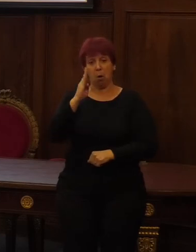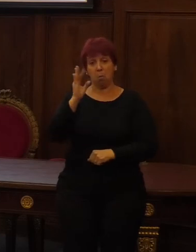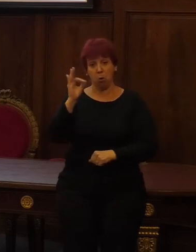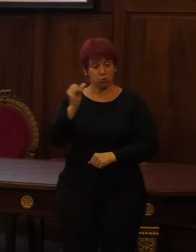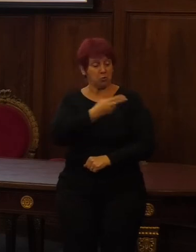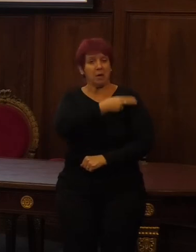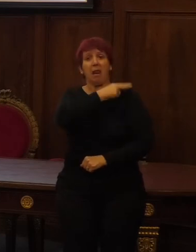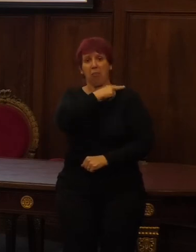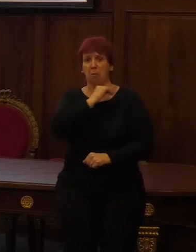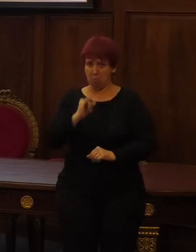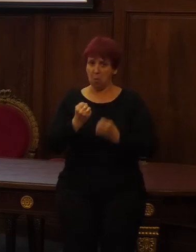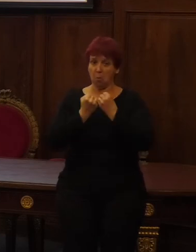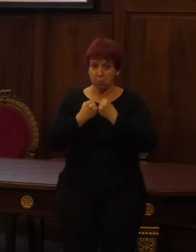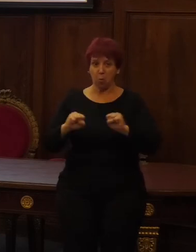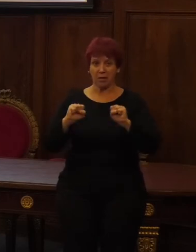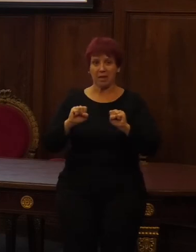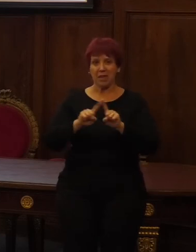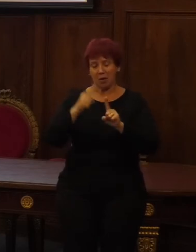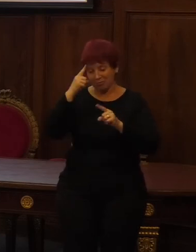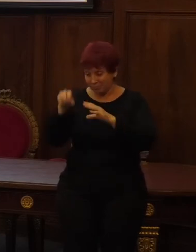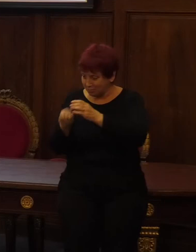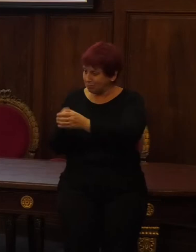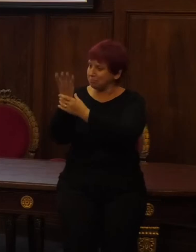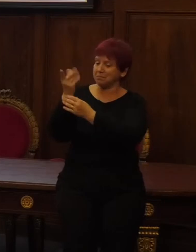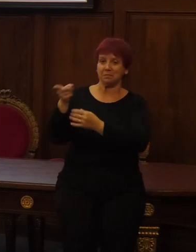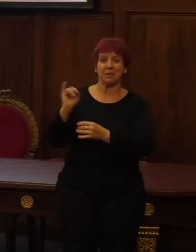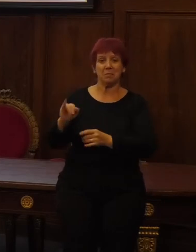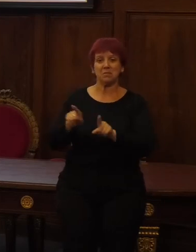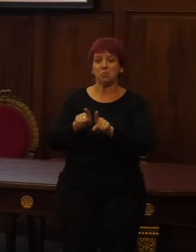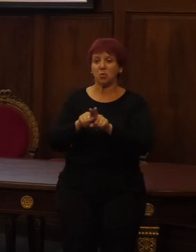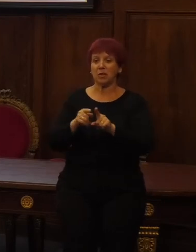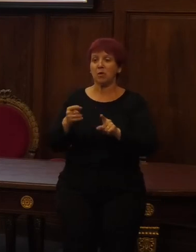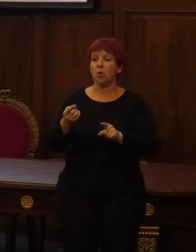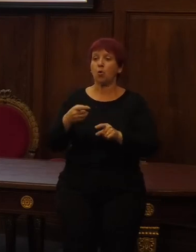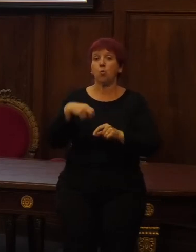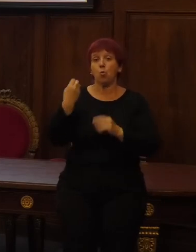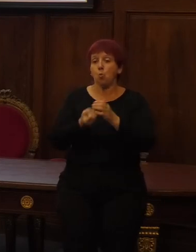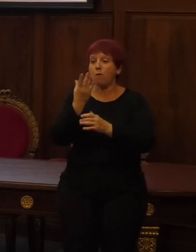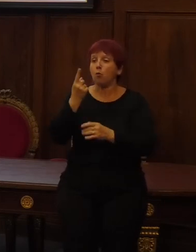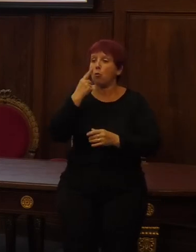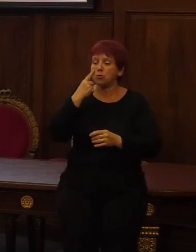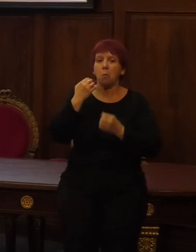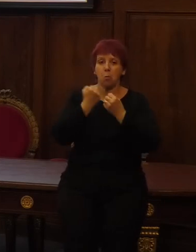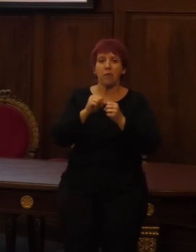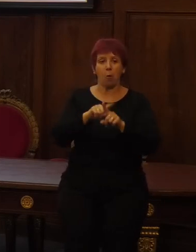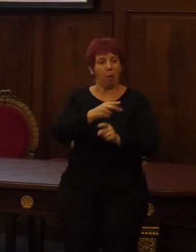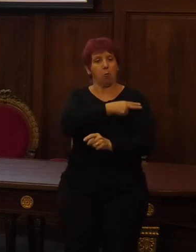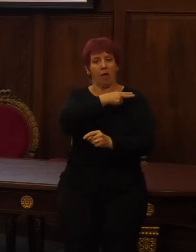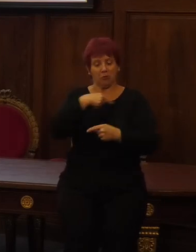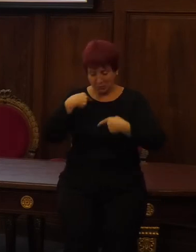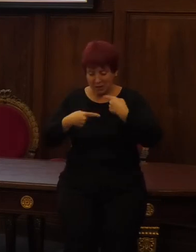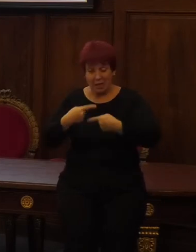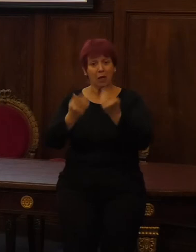la posgraduación, estoy hablando de la invención, la creación, la producción de nuevos conocimientos. No digo